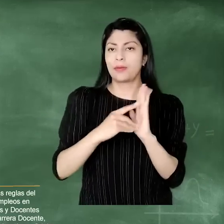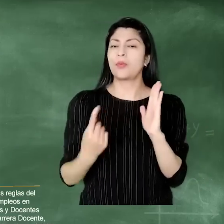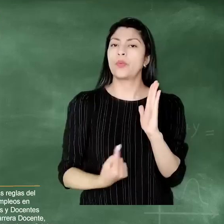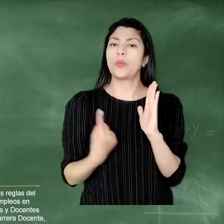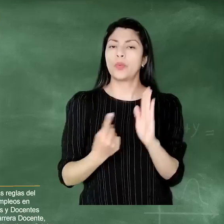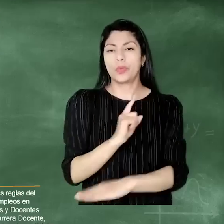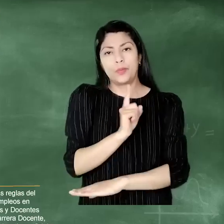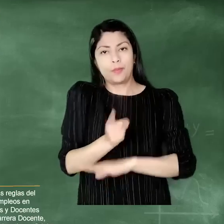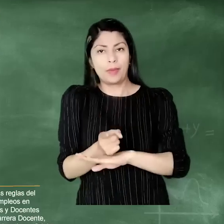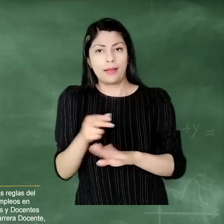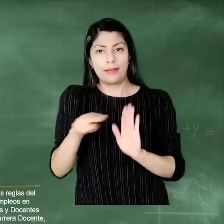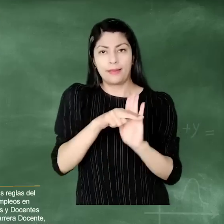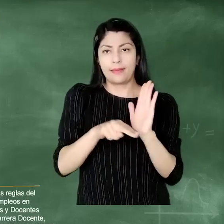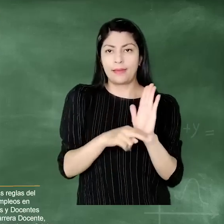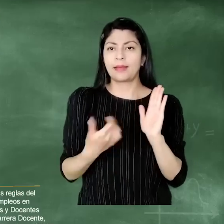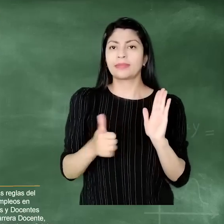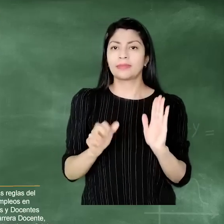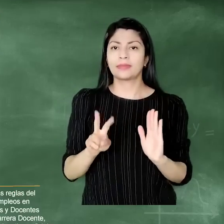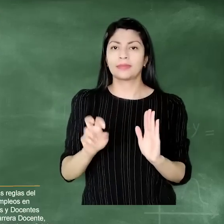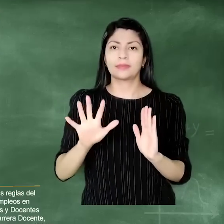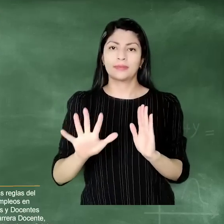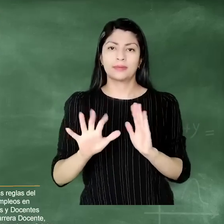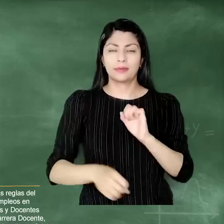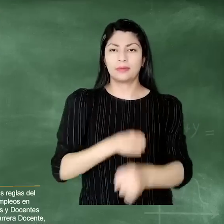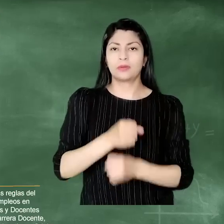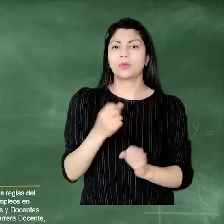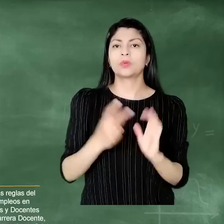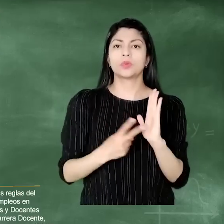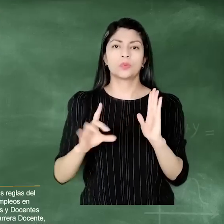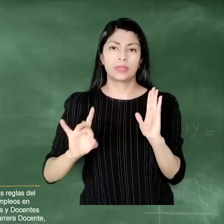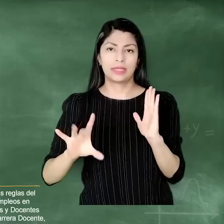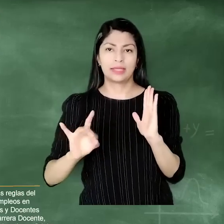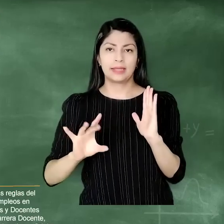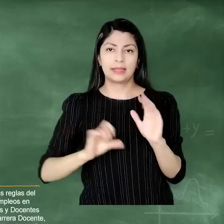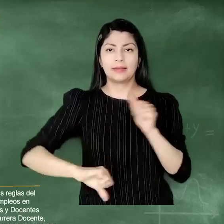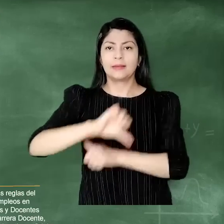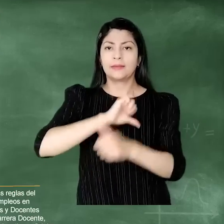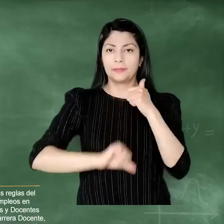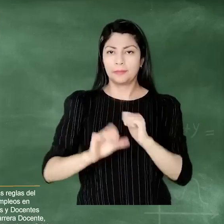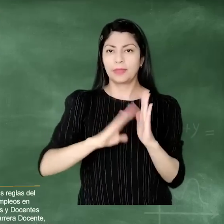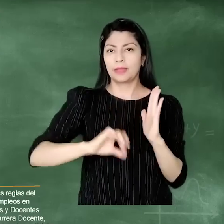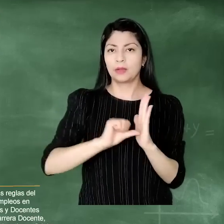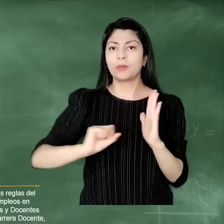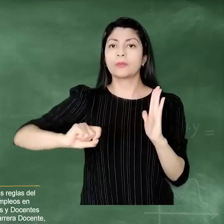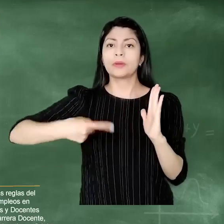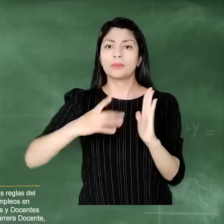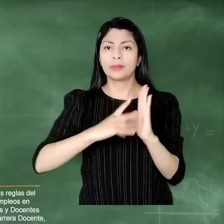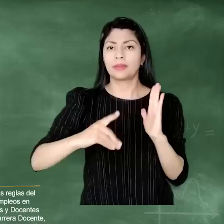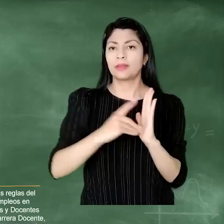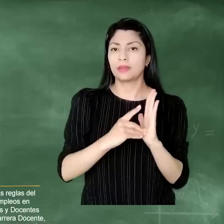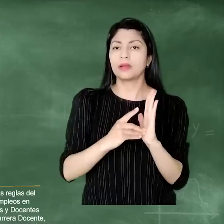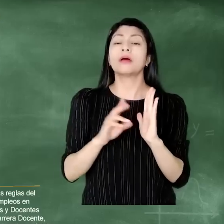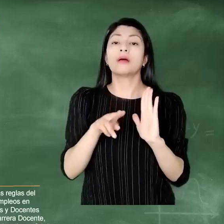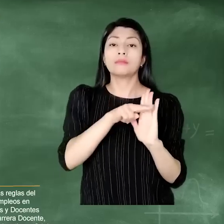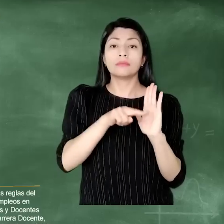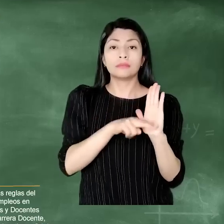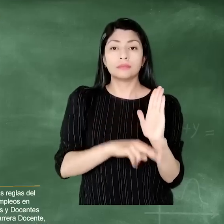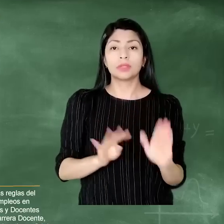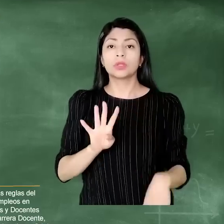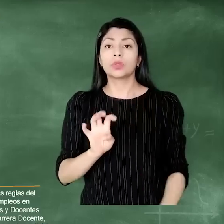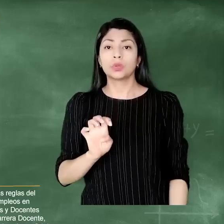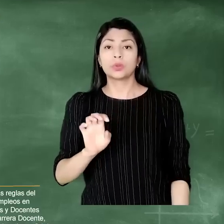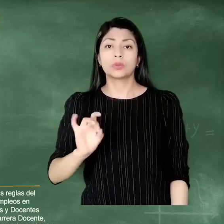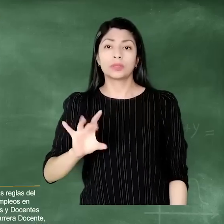2.4.1.1.19 del Decreto Único Reglamentario 1075 de 2015, subrogado por el artículo 1 del